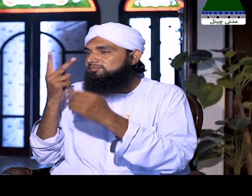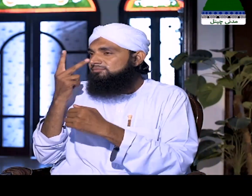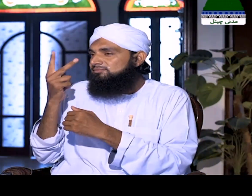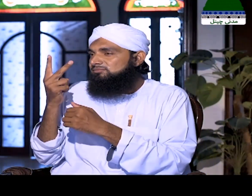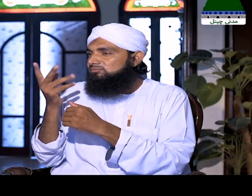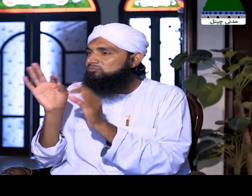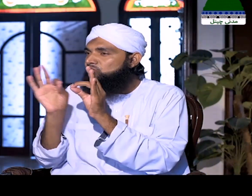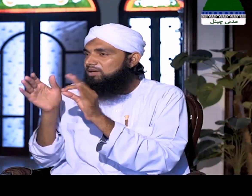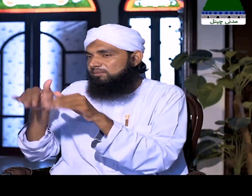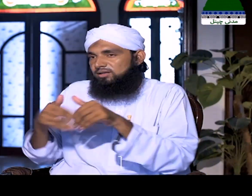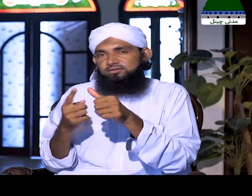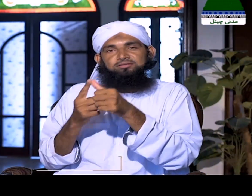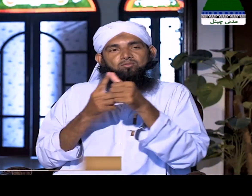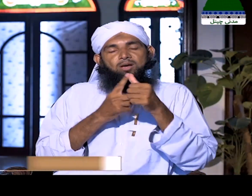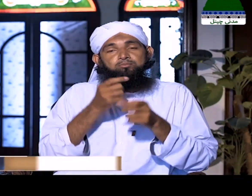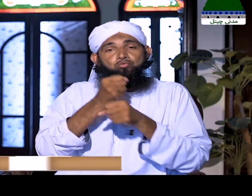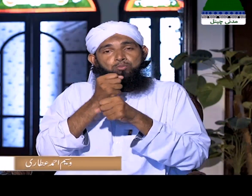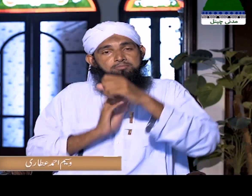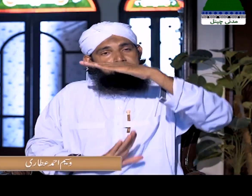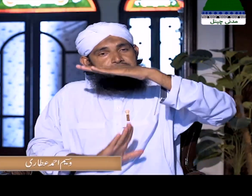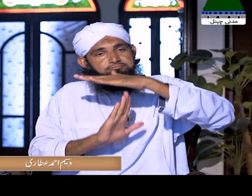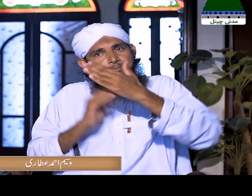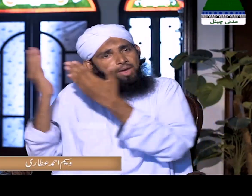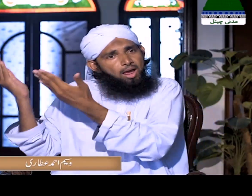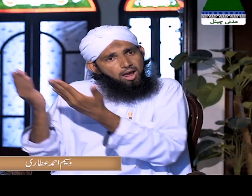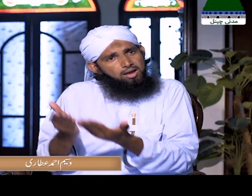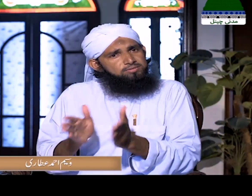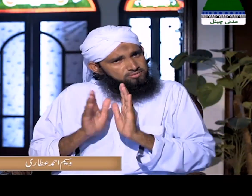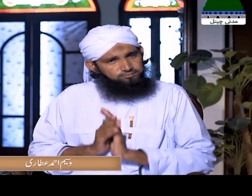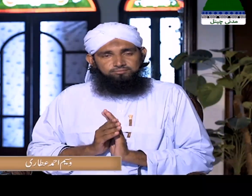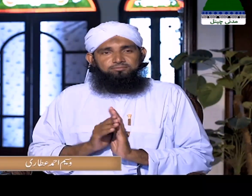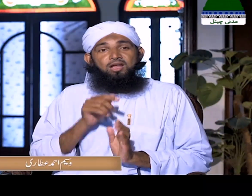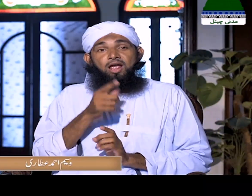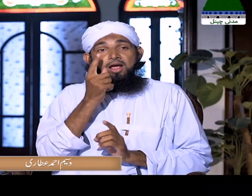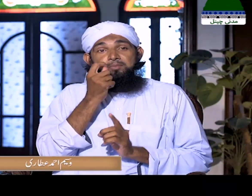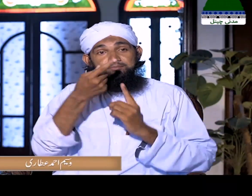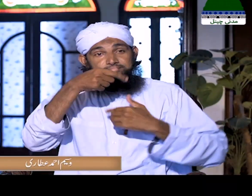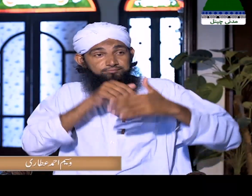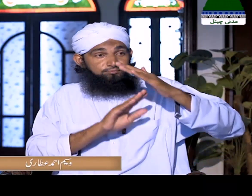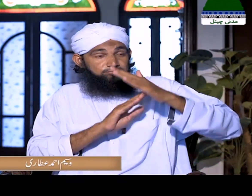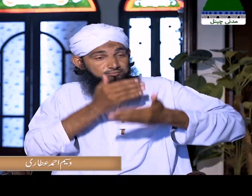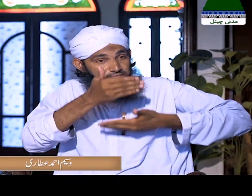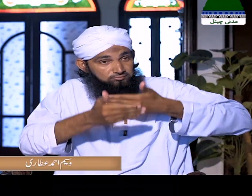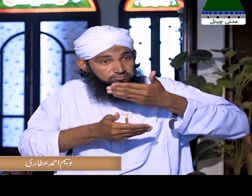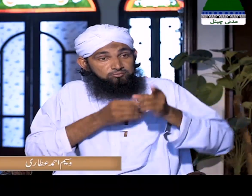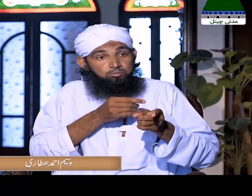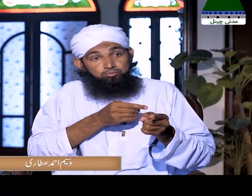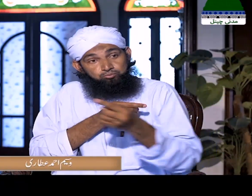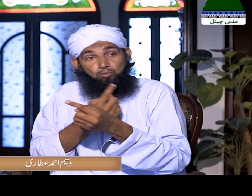دیا خلیفہ محمد بن سلمان آیا ہے۔ آپ رحمت اللہ علیہ نے فرمایا اس سے جا کر کہو کہ